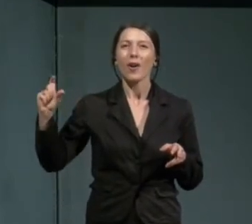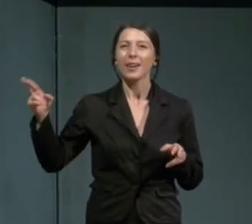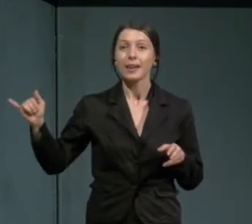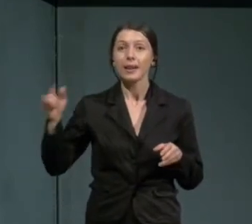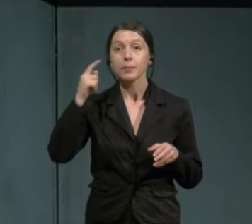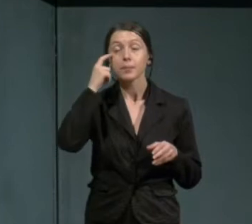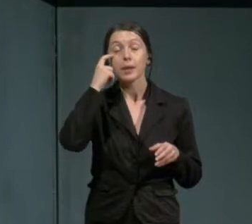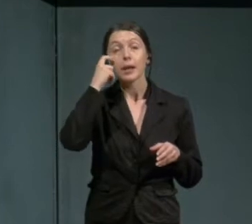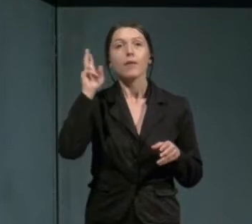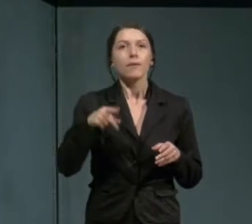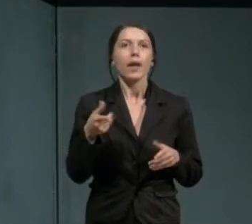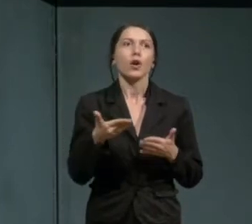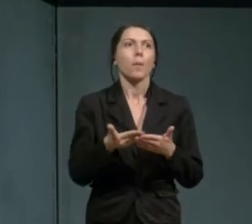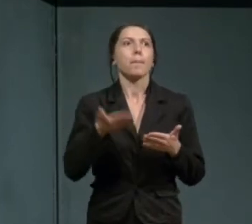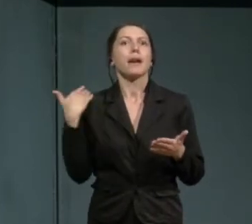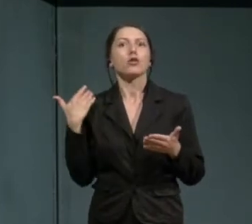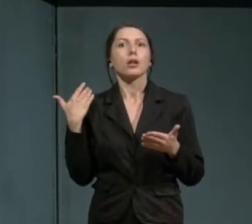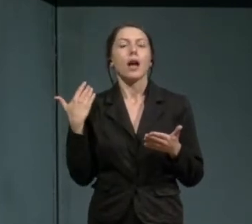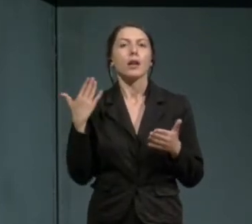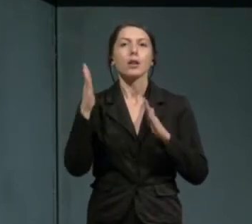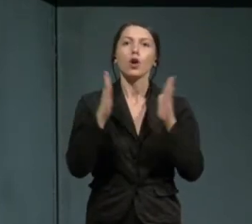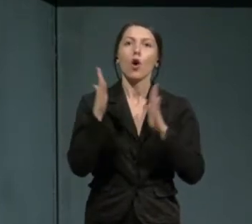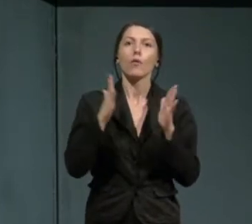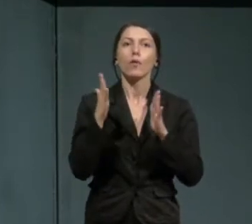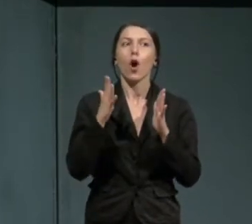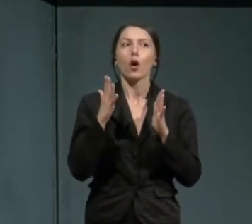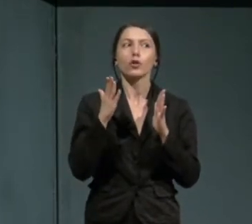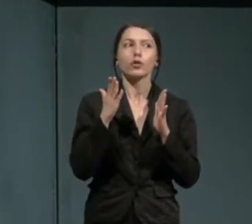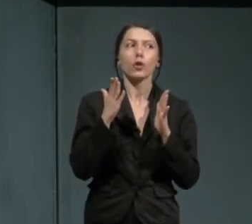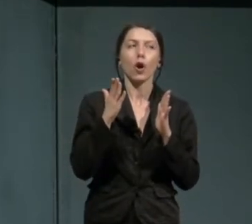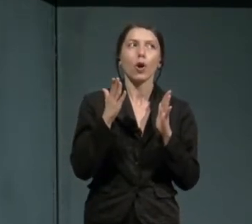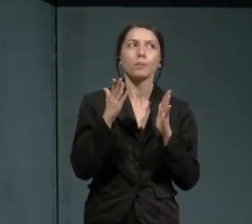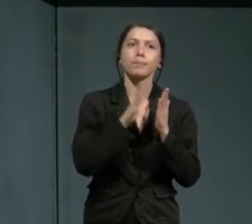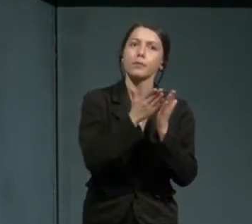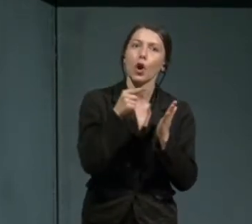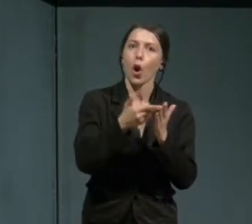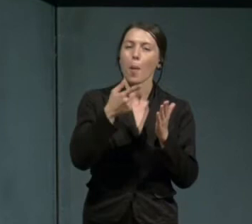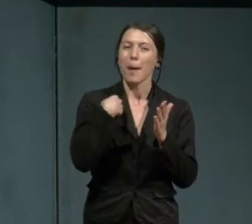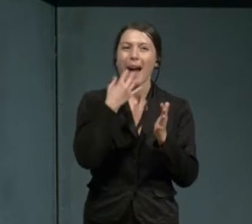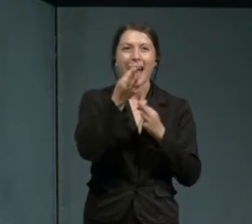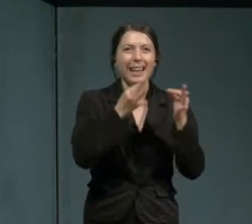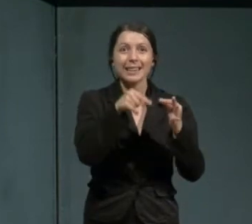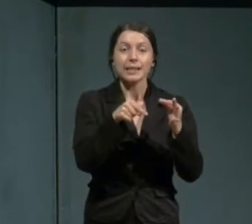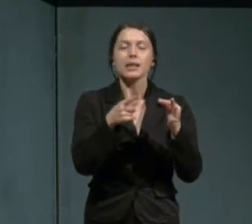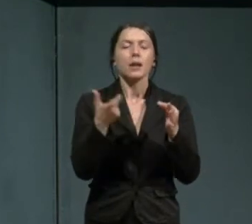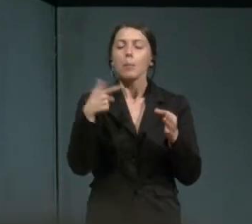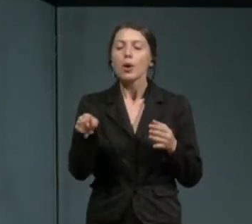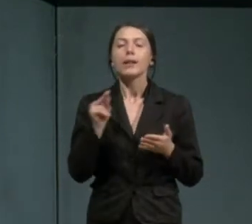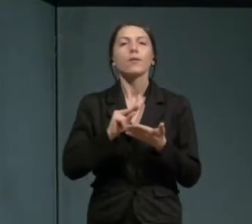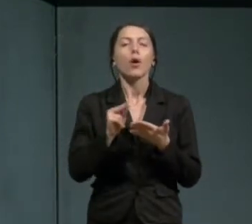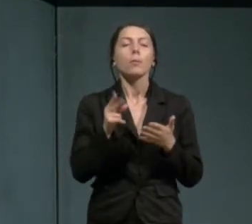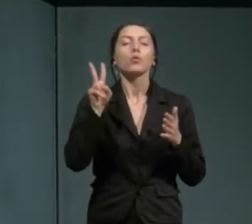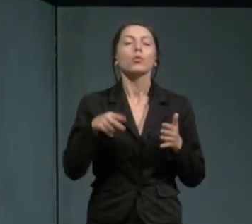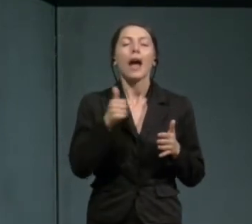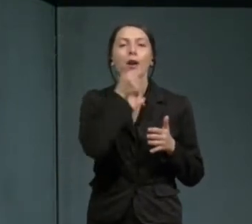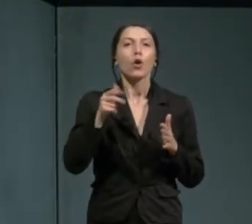precedente ai romanzi di cui abbiamo parlato nel senso che era stato scritto nel 2008